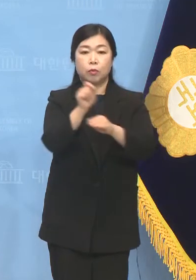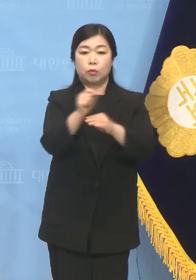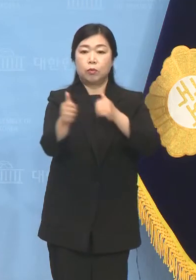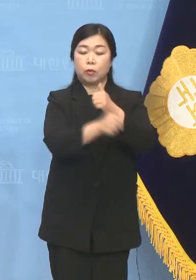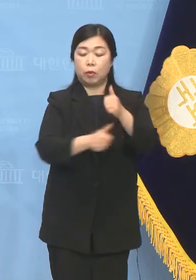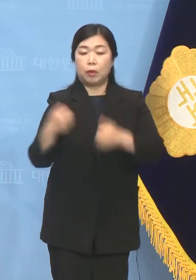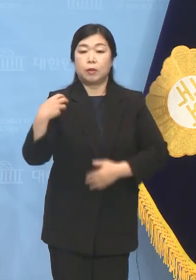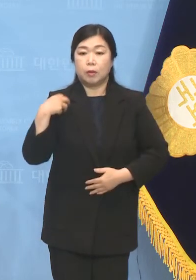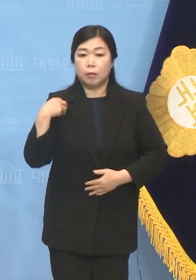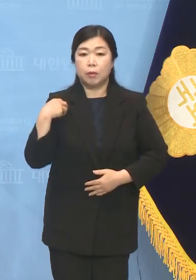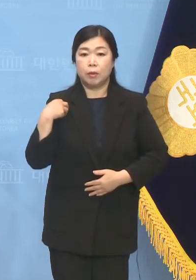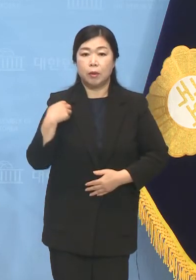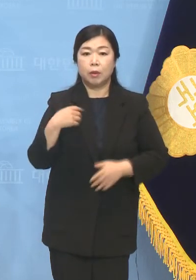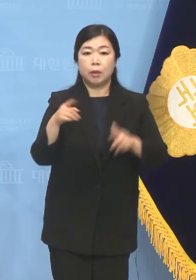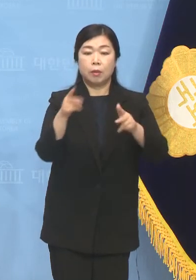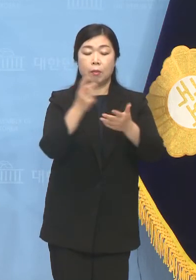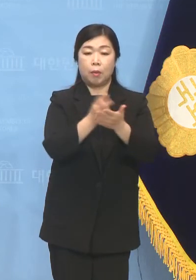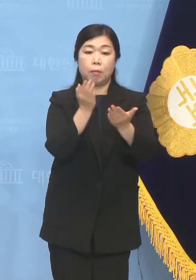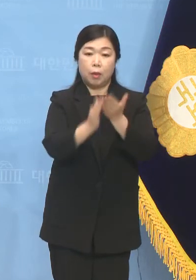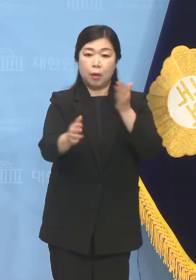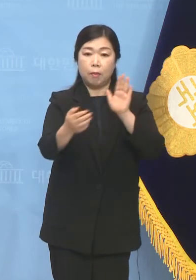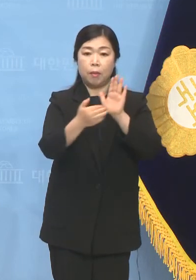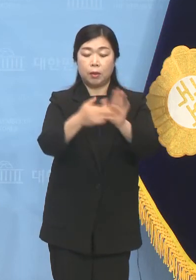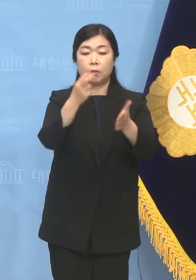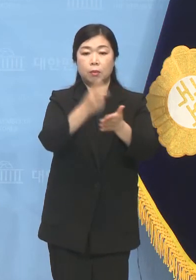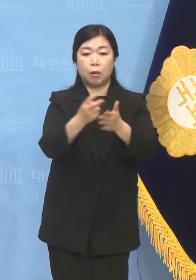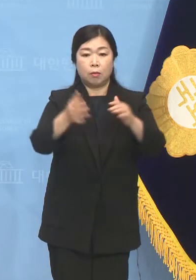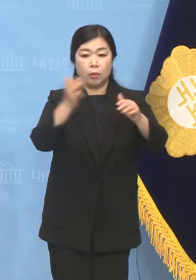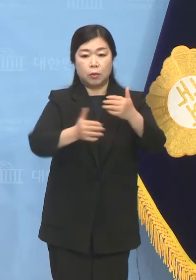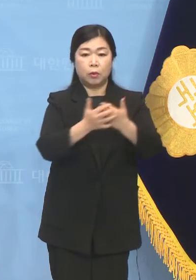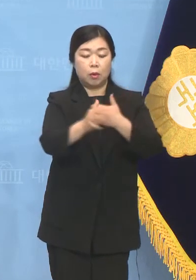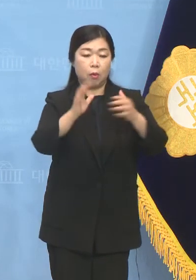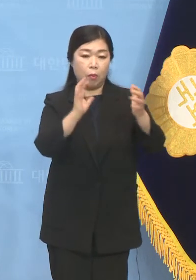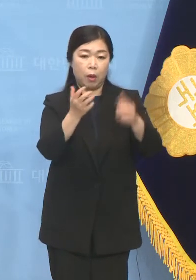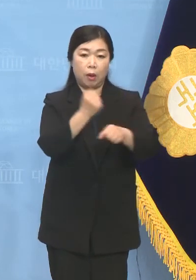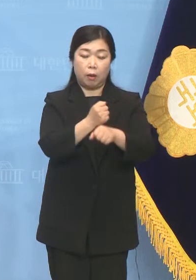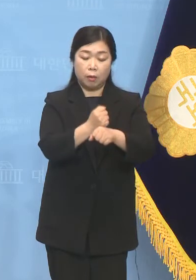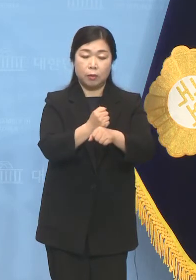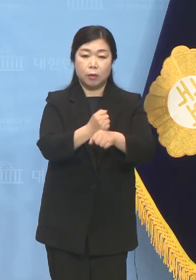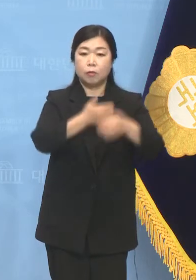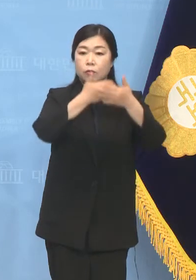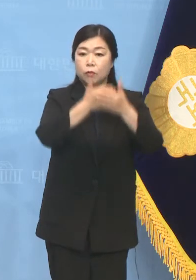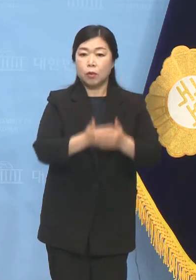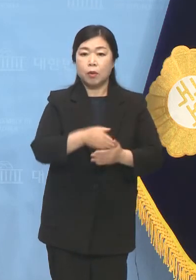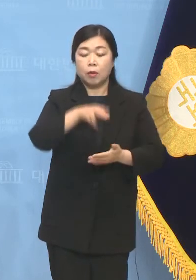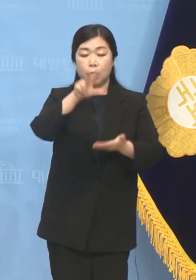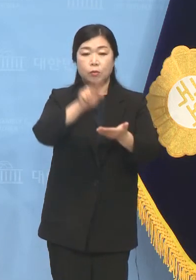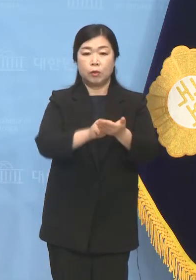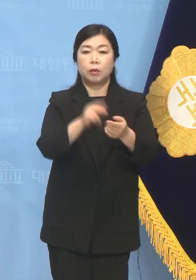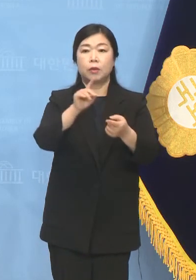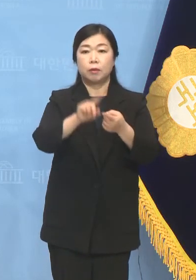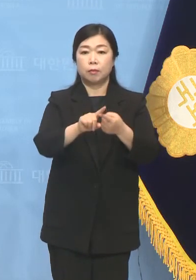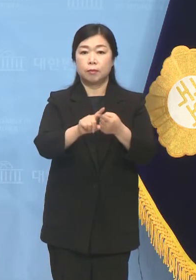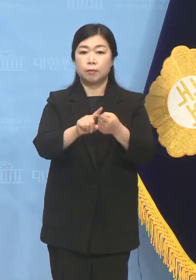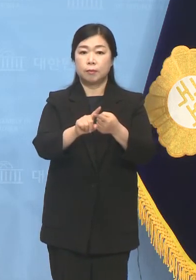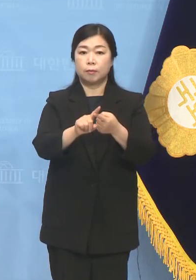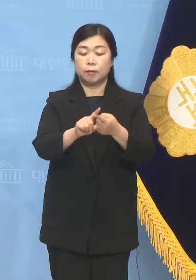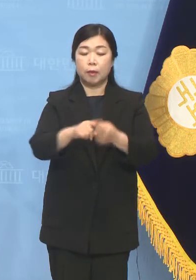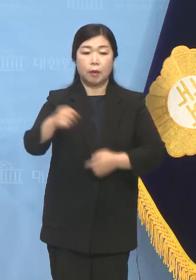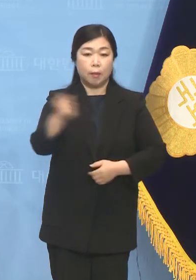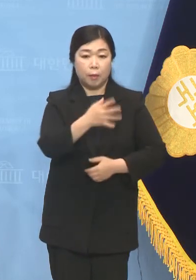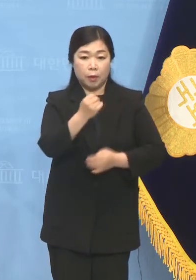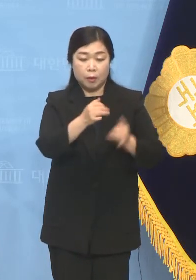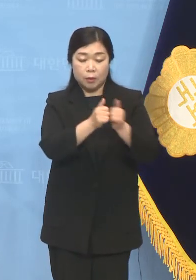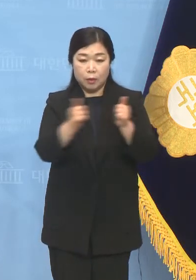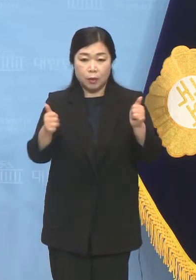정무위원회에서 이해충돌 방지법 공청회를 실시하는 등 주요 현안에 대한 다수의